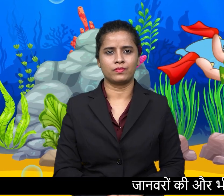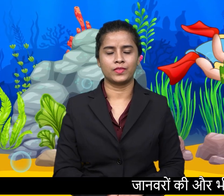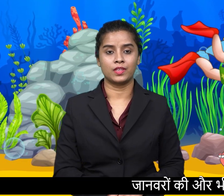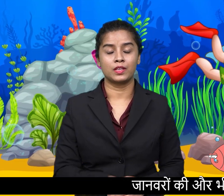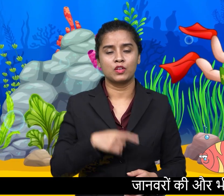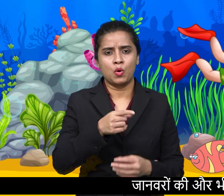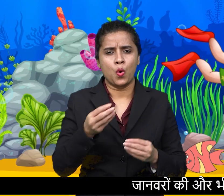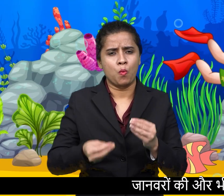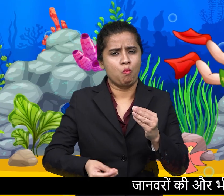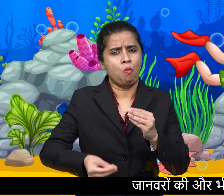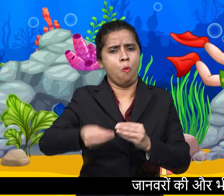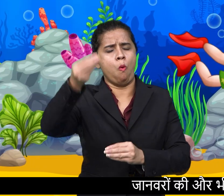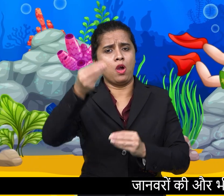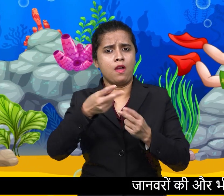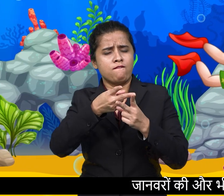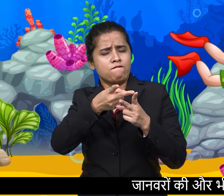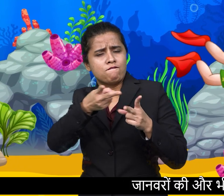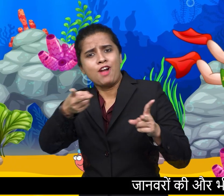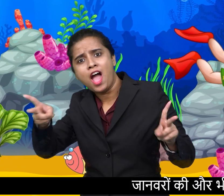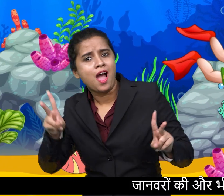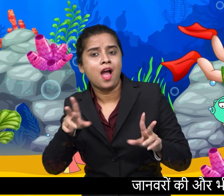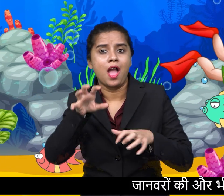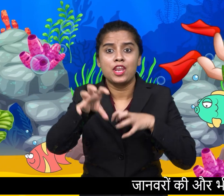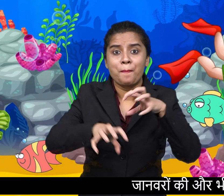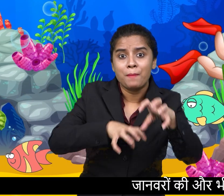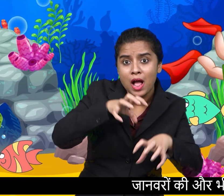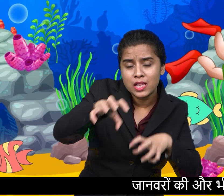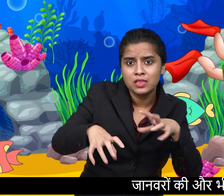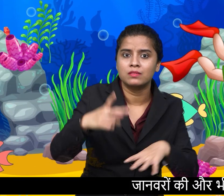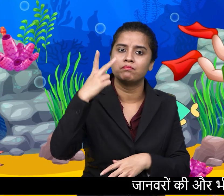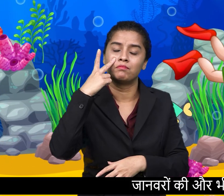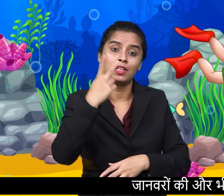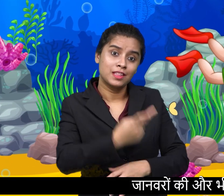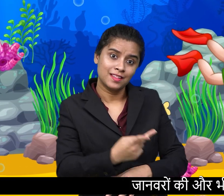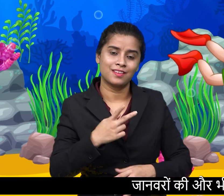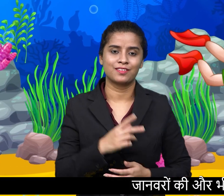जानवरों की और भी कई किस्में देखी जा सकती हैं।